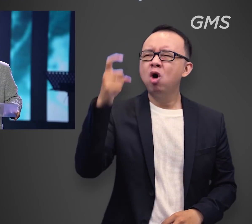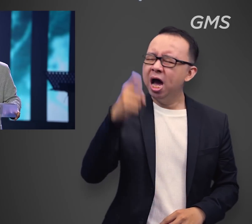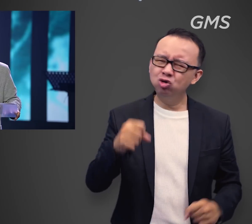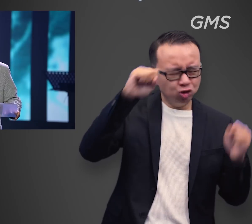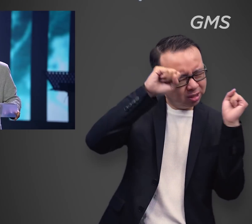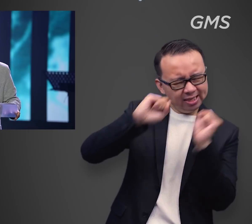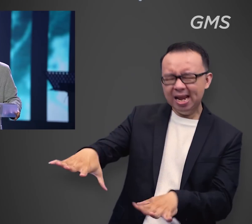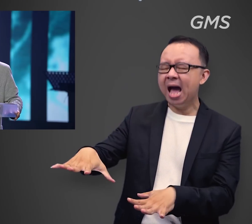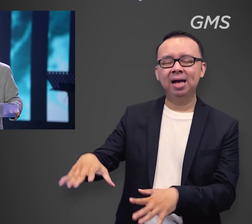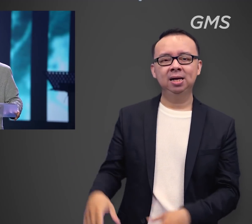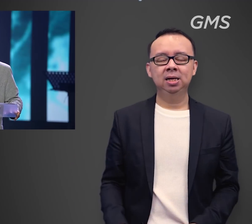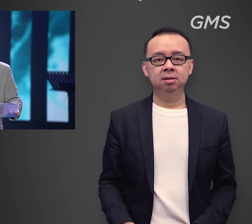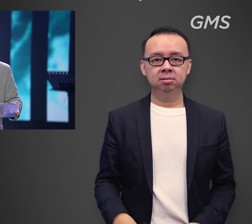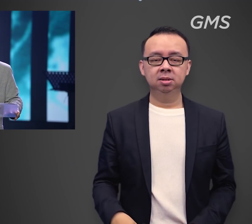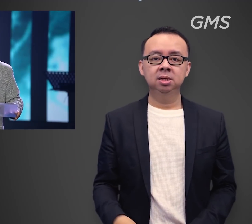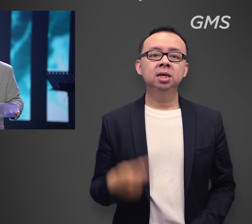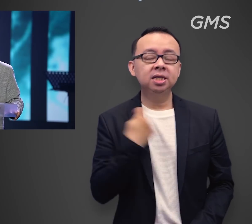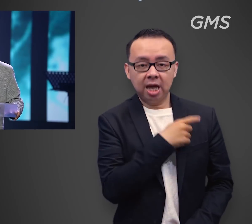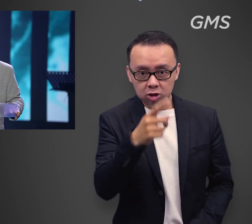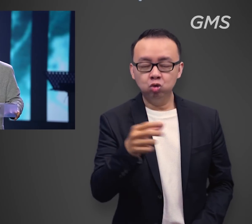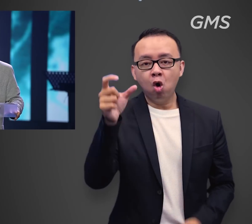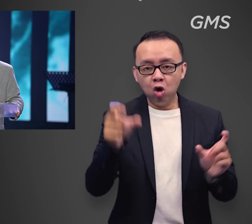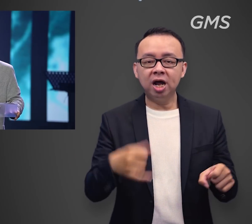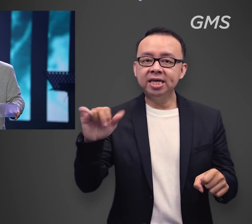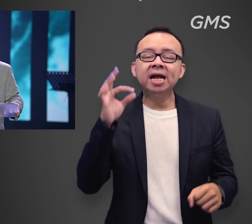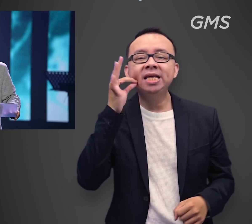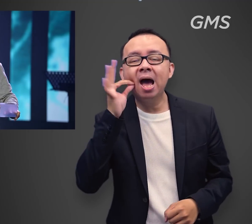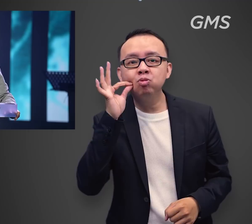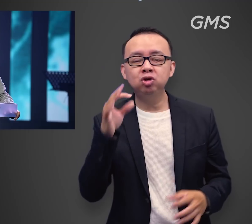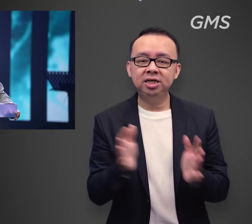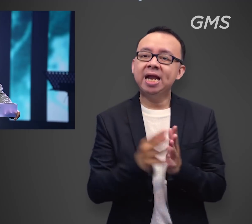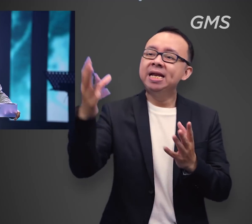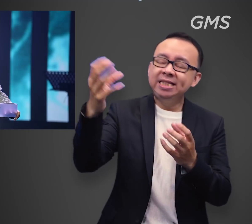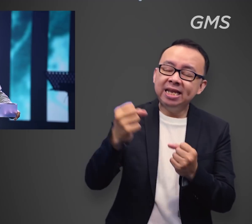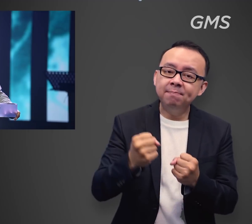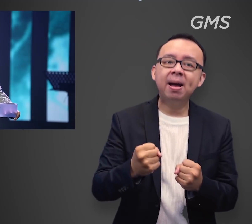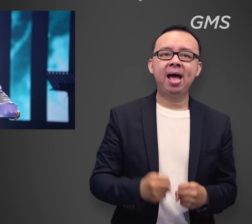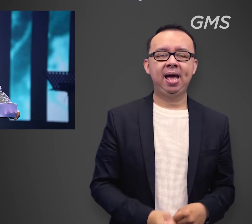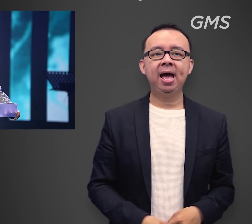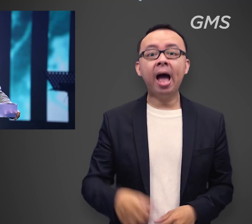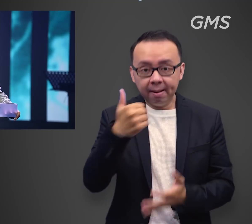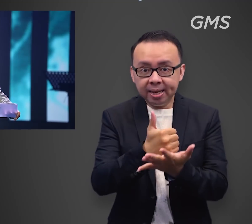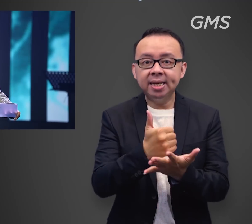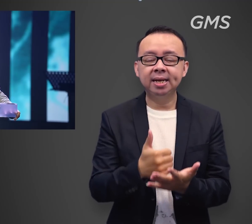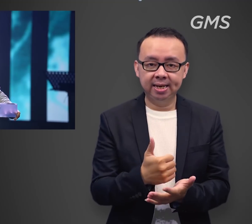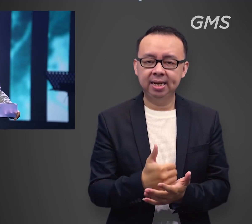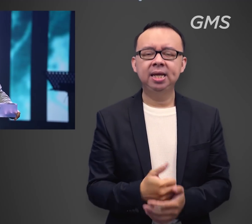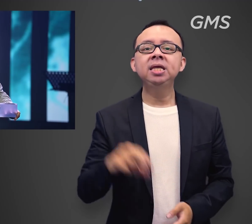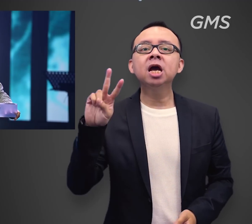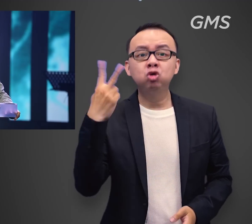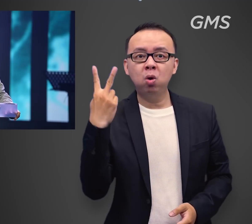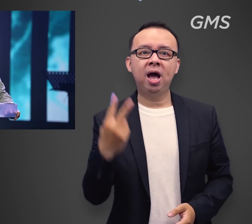orang yang diampuni, diterima dan dipulihkan oleh Tuhan. Supaya Anda bisa melihat potensi hidupmu. Amin. Amin. Lalu yang kedua